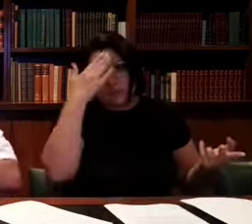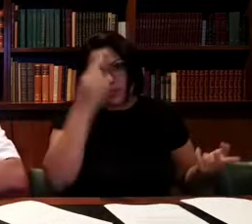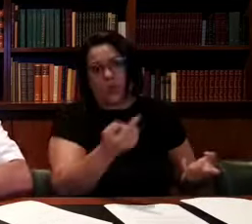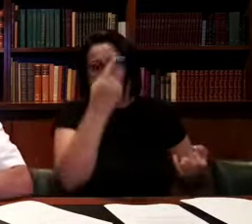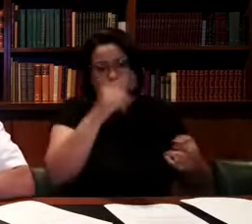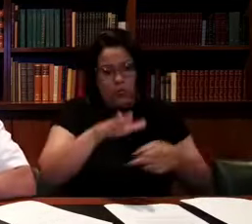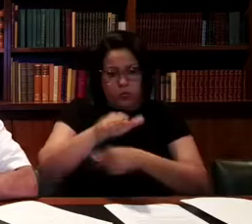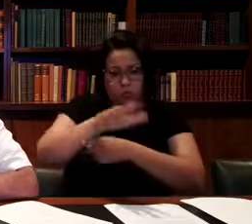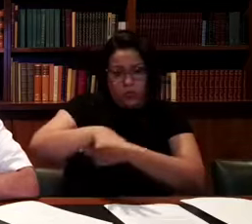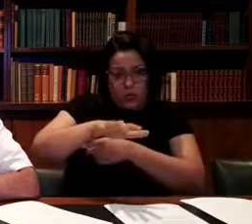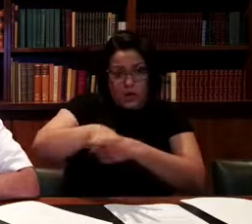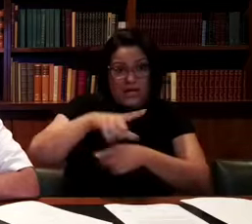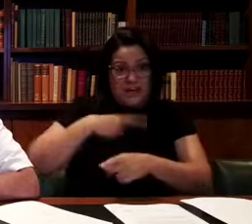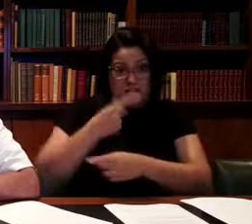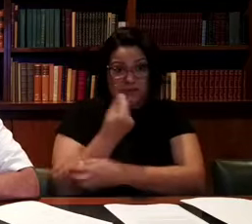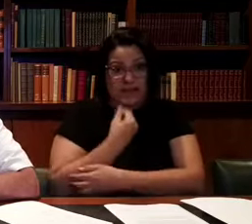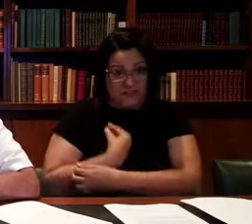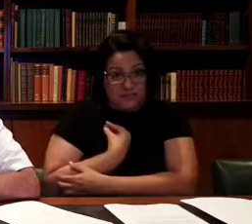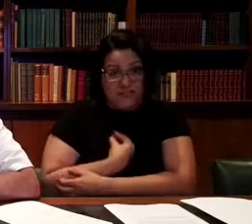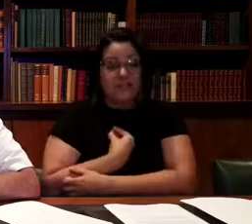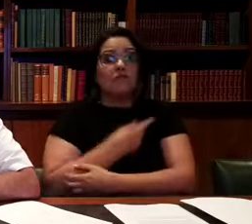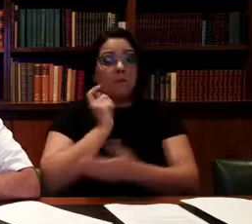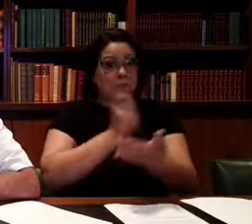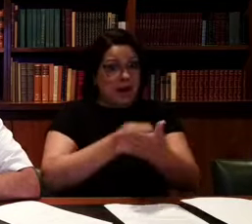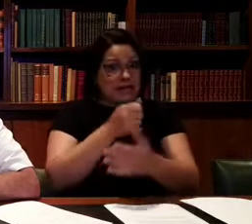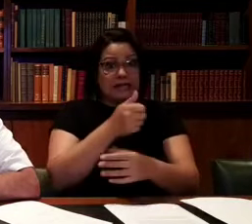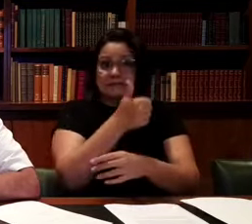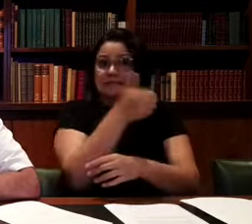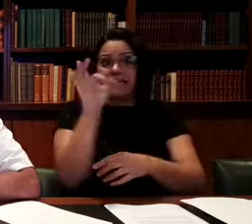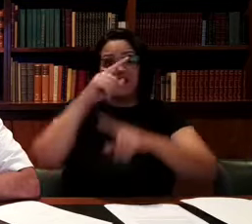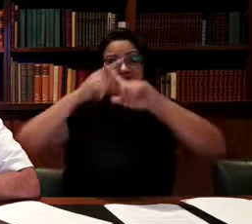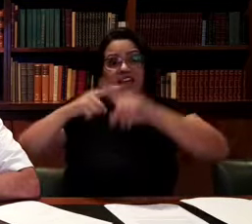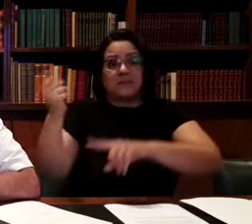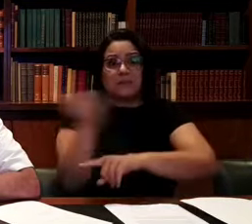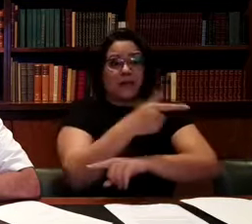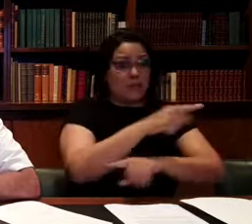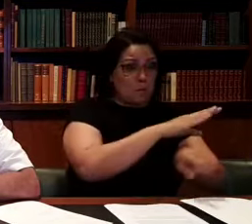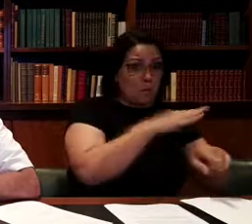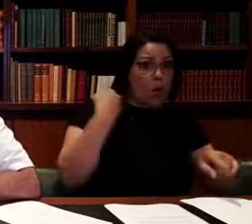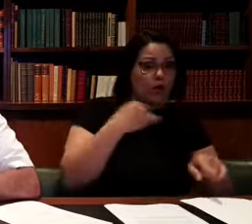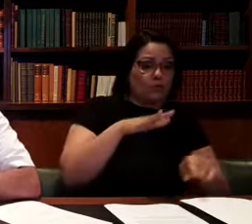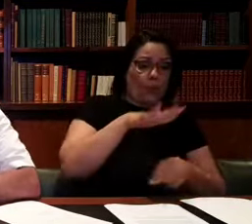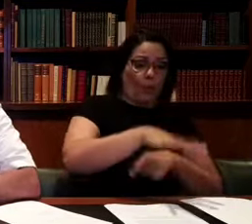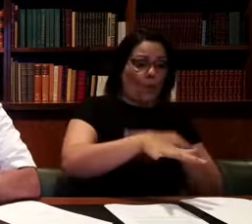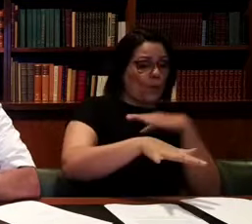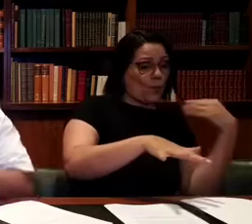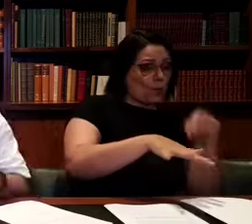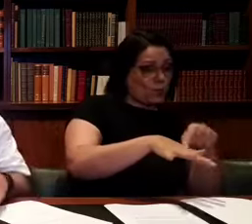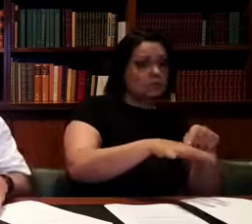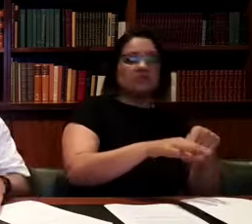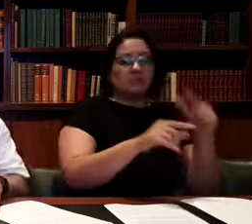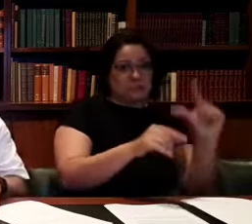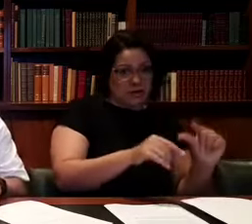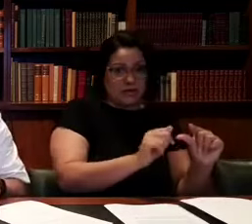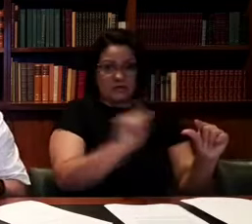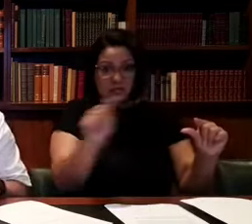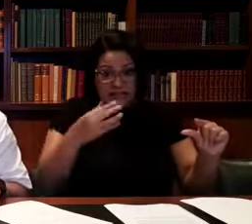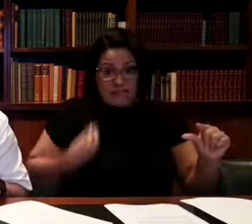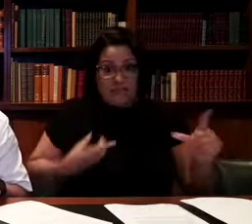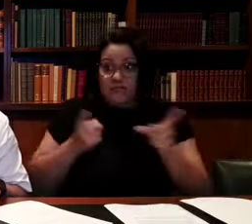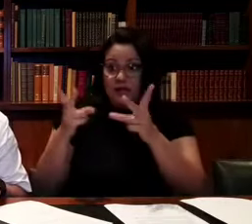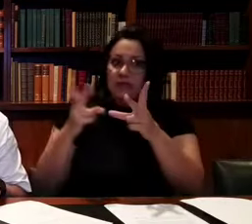vivo várias vezes até 100 vezes mais o preço dele abatido então uma grande oportunidade para o